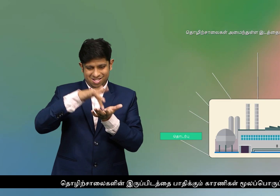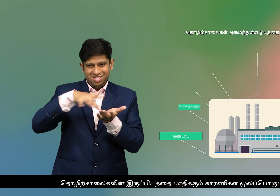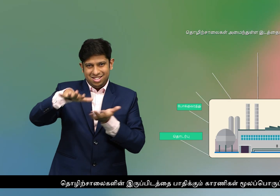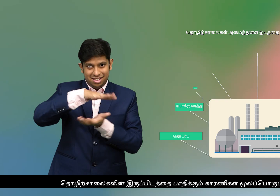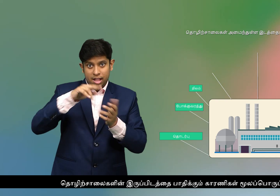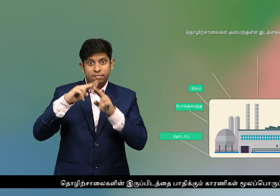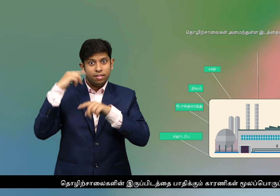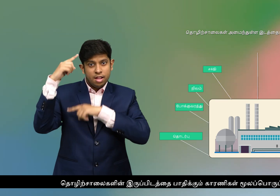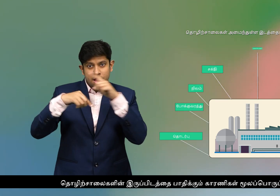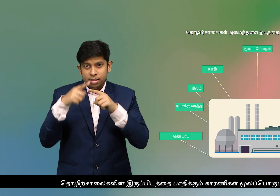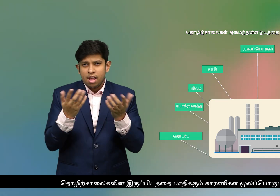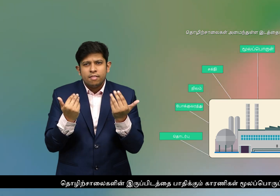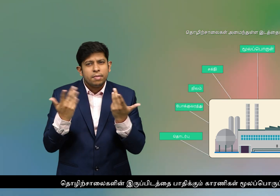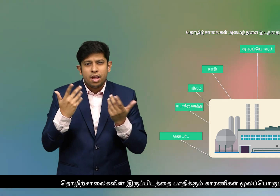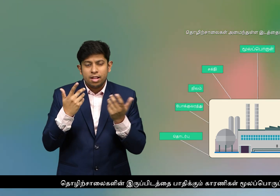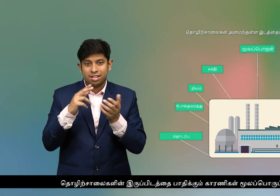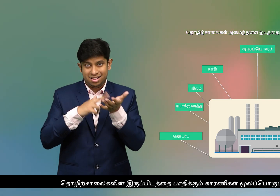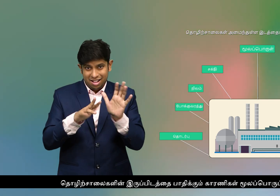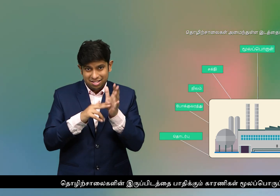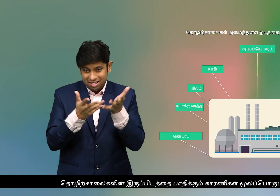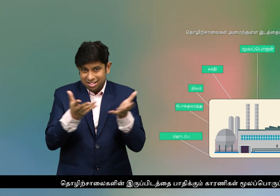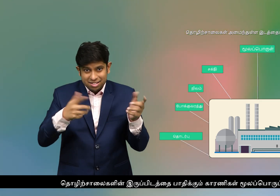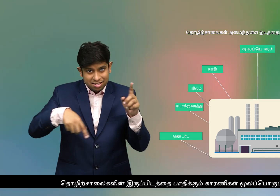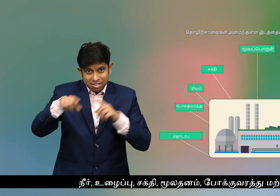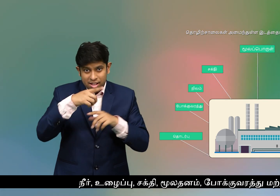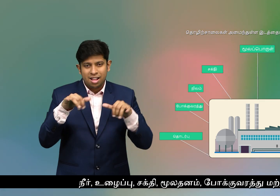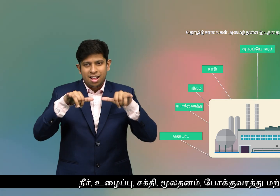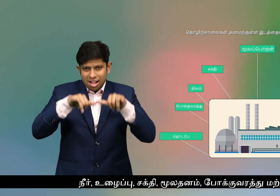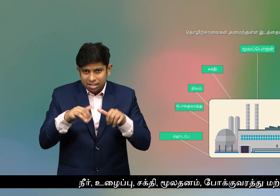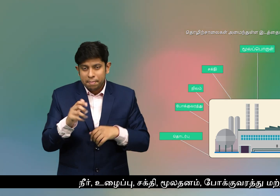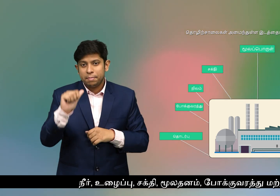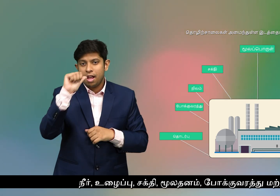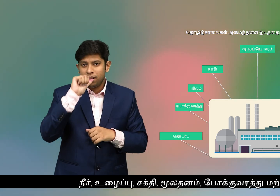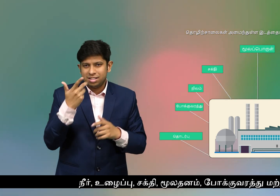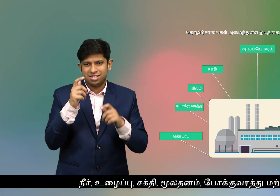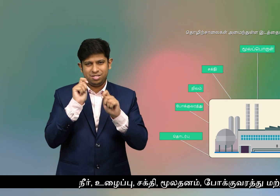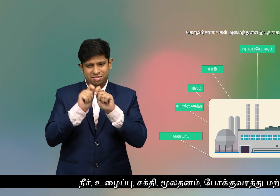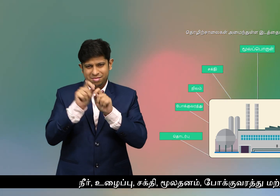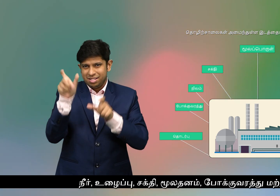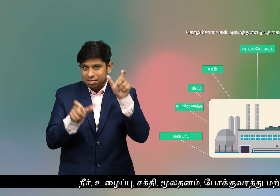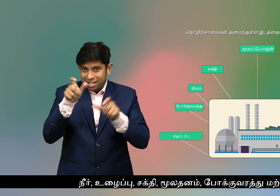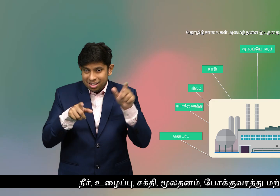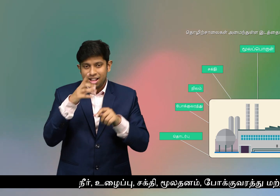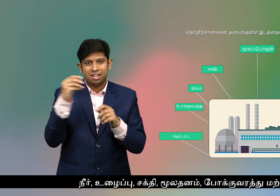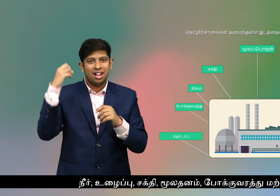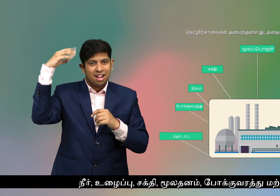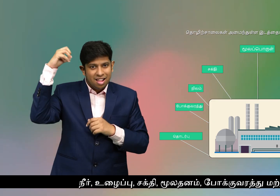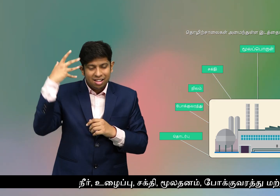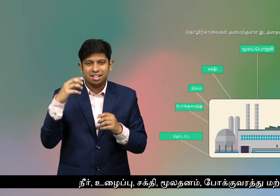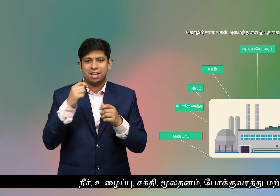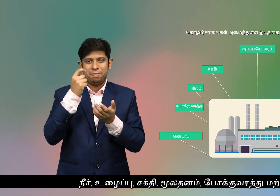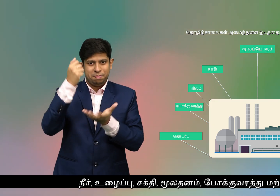தொழிற்சாலையின் இருப்பிடத்தை பாதிக்கும் காரணிகள் மூலப்பொருட்கள், நிலம், நீர், உழைப்பு,